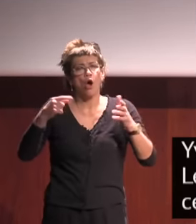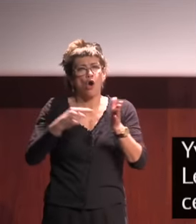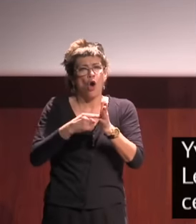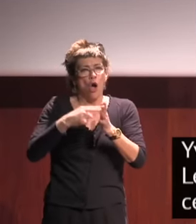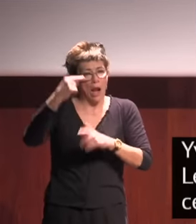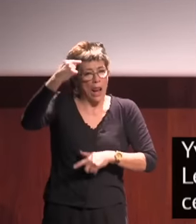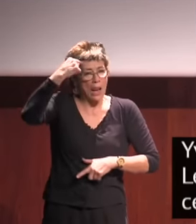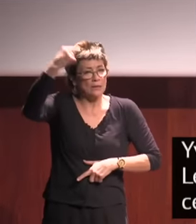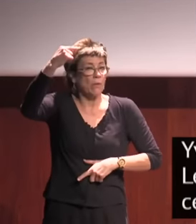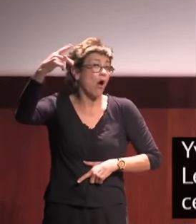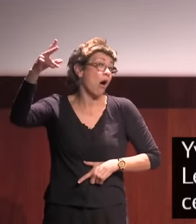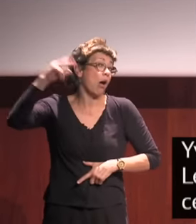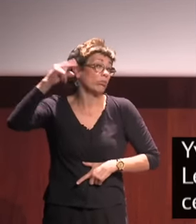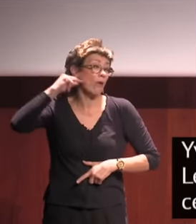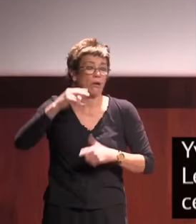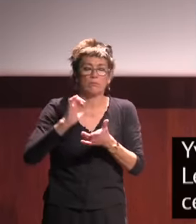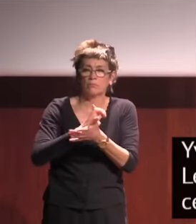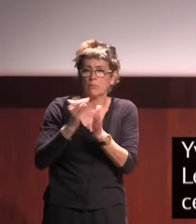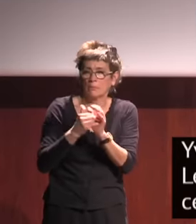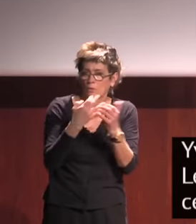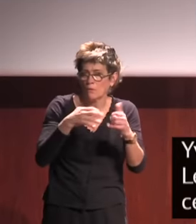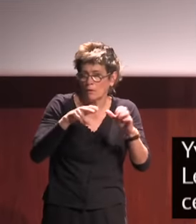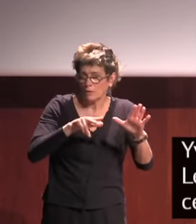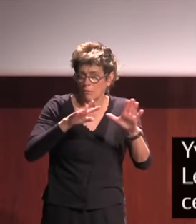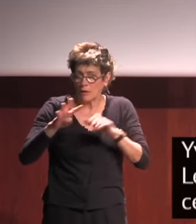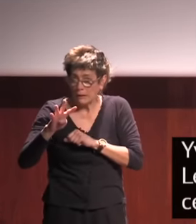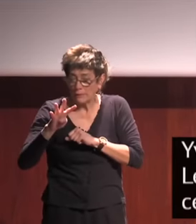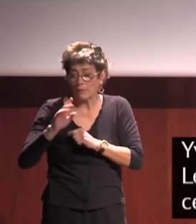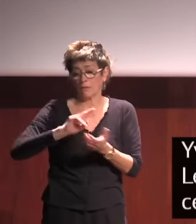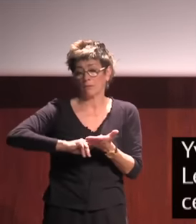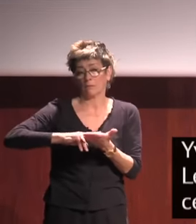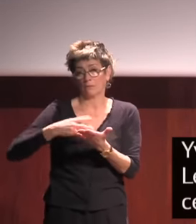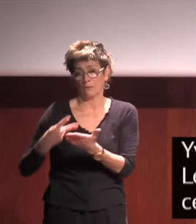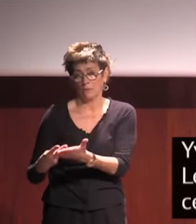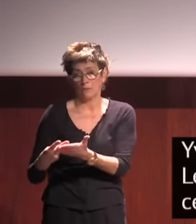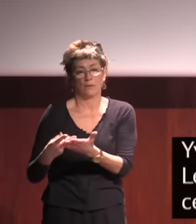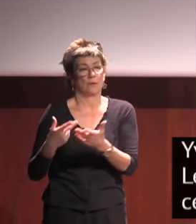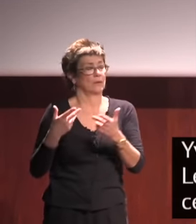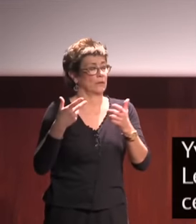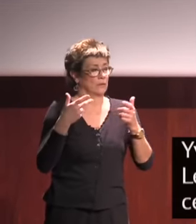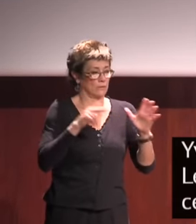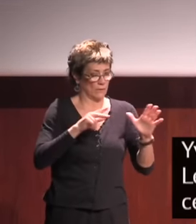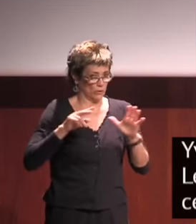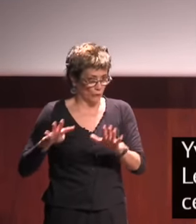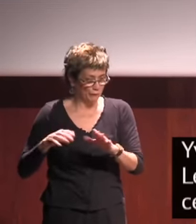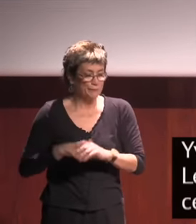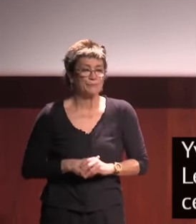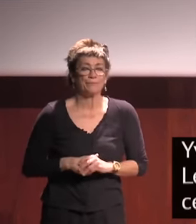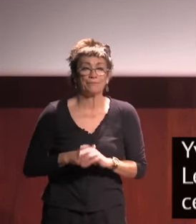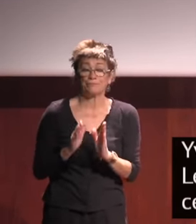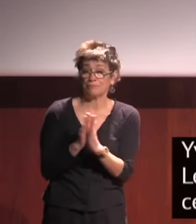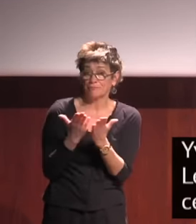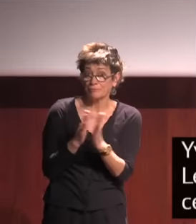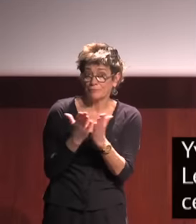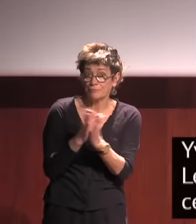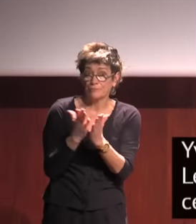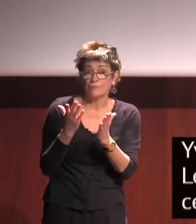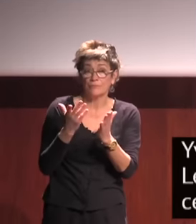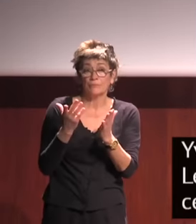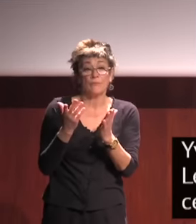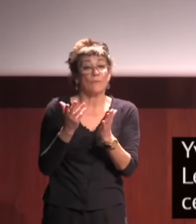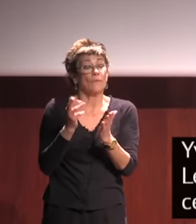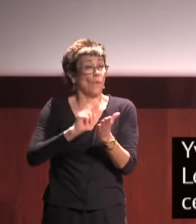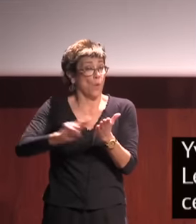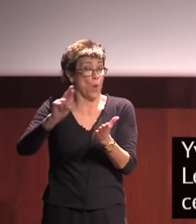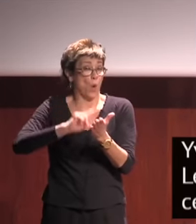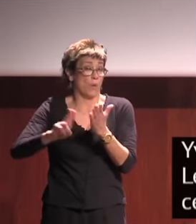été publié en 1984 et traduit en français en 1991. Dans ces romans historiques